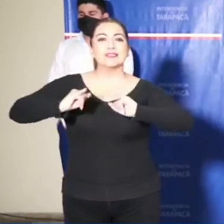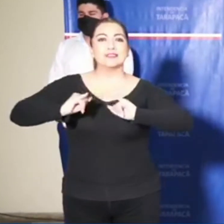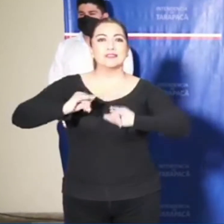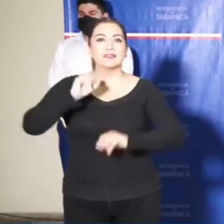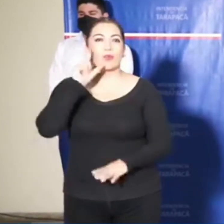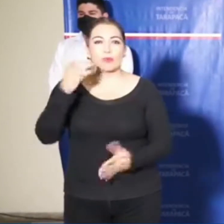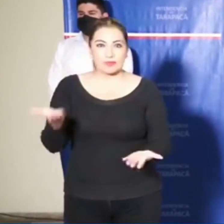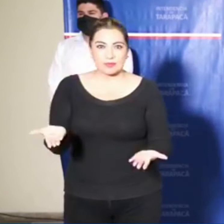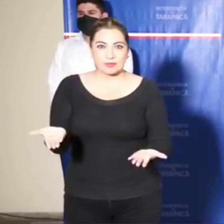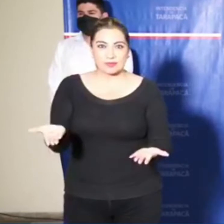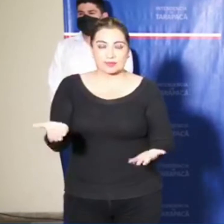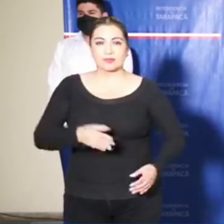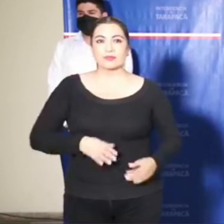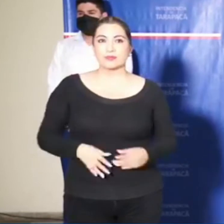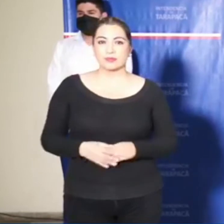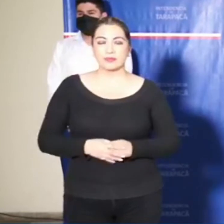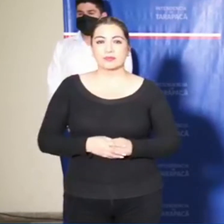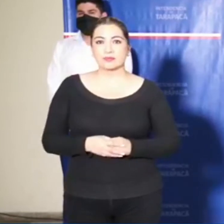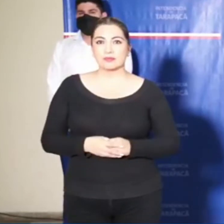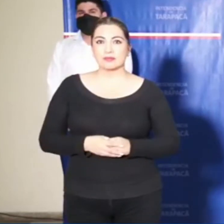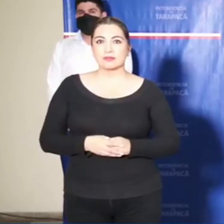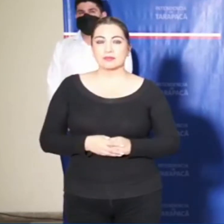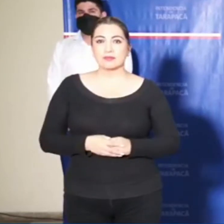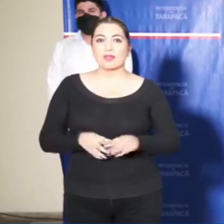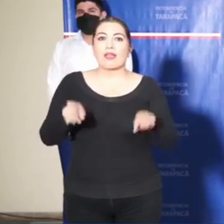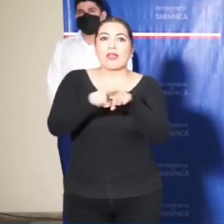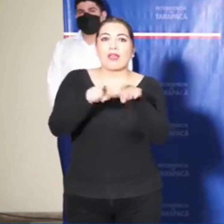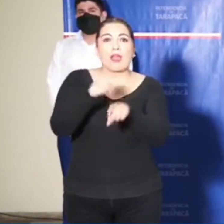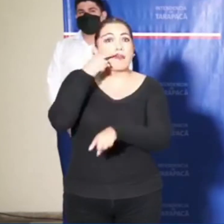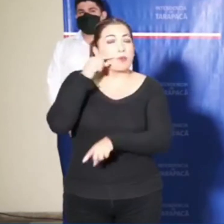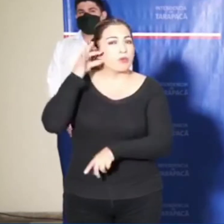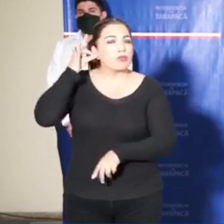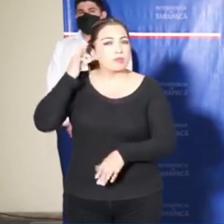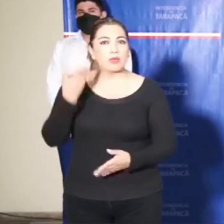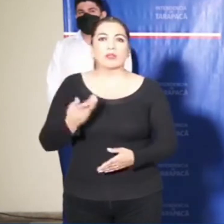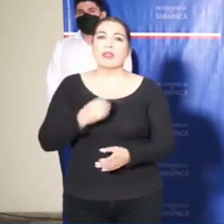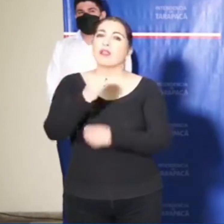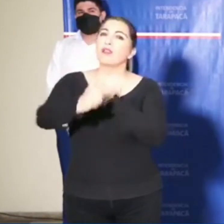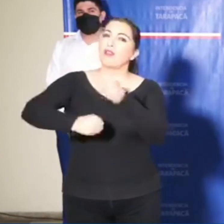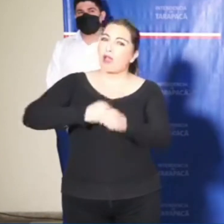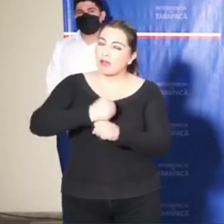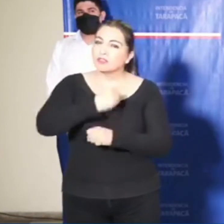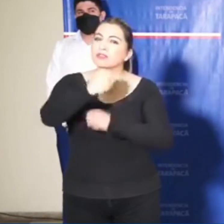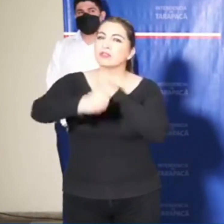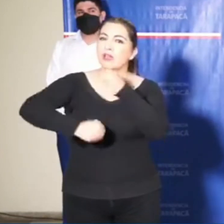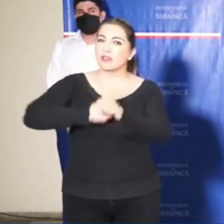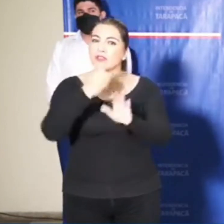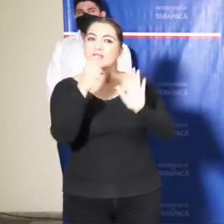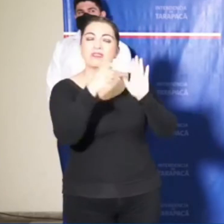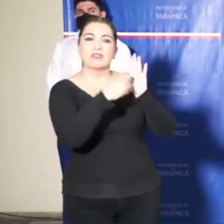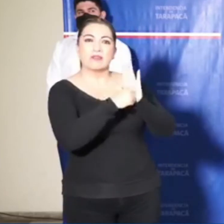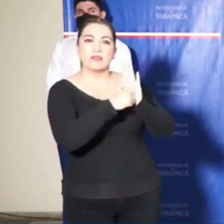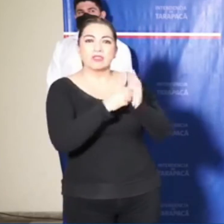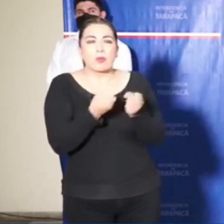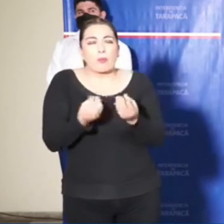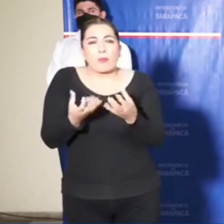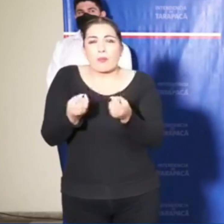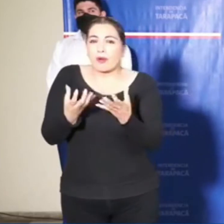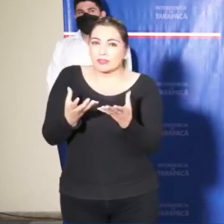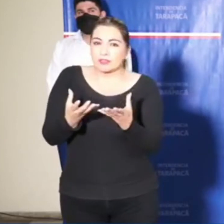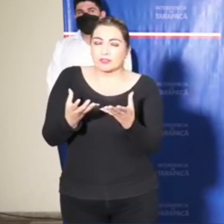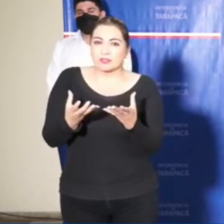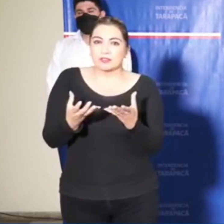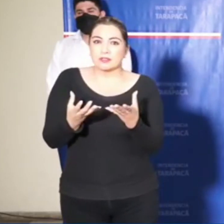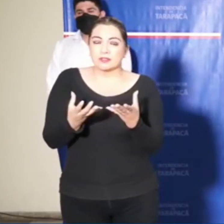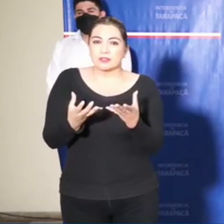siguiente. Muy queridos hermanos y hermanas, cada año por estas fechas ya éramos muchos